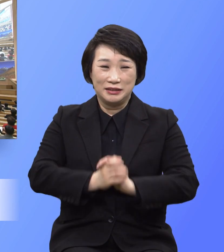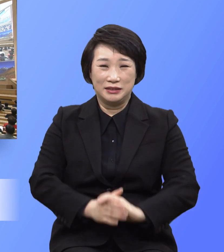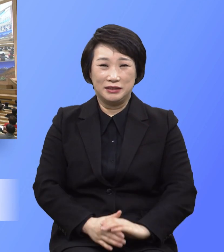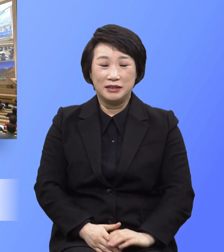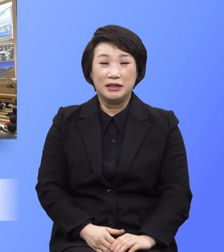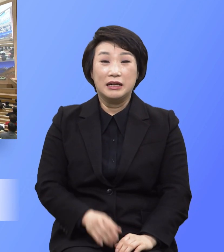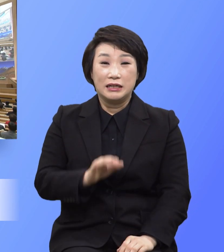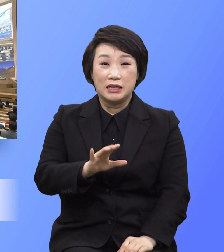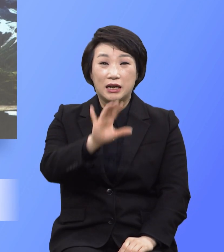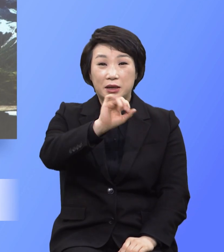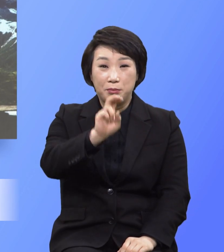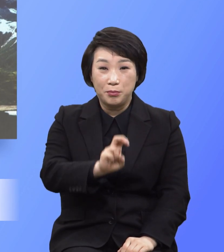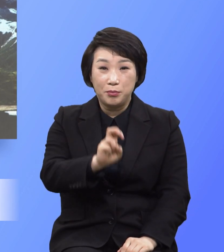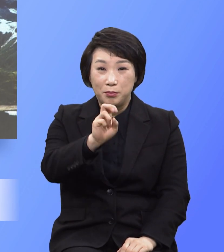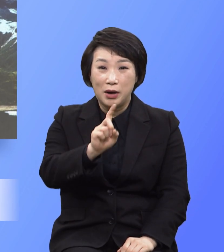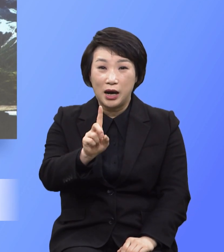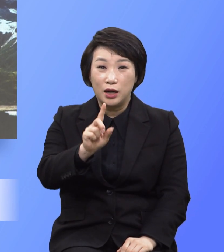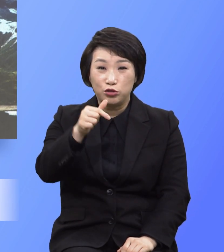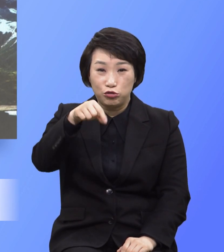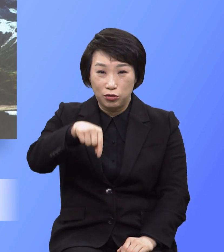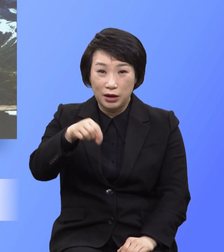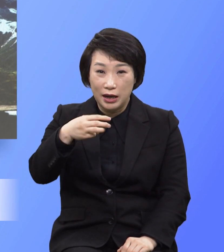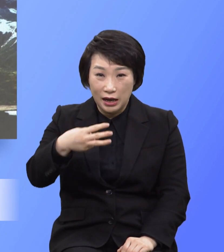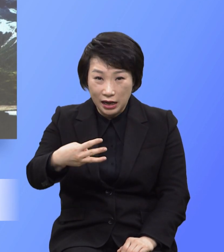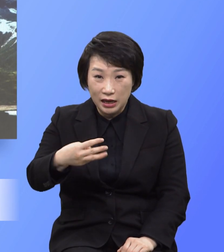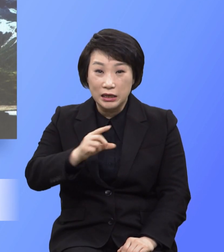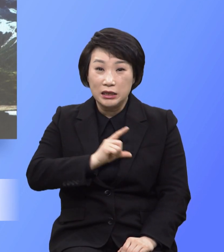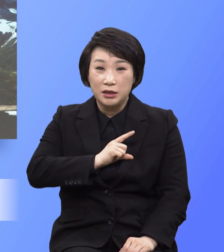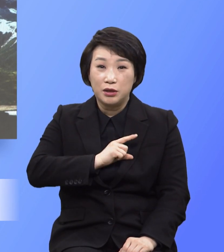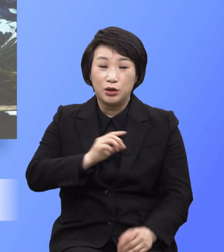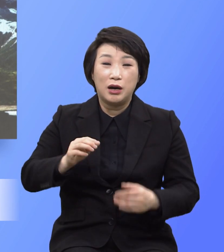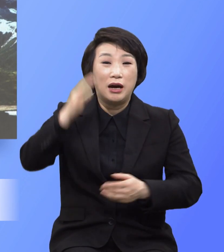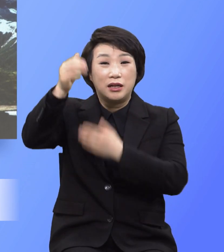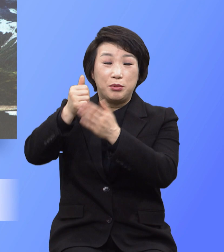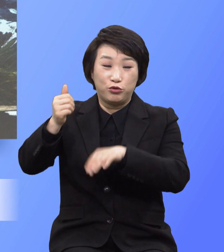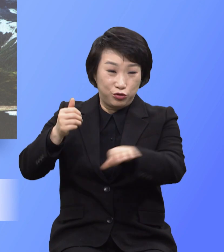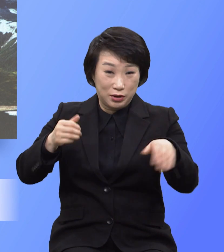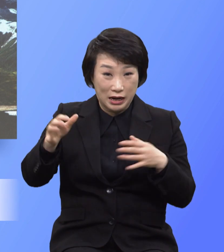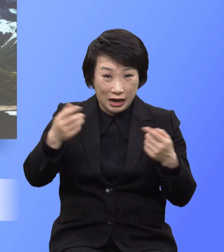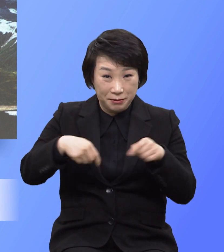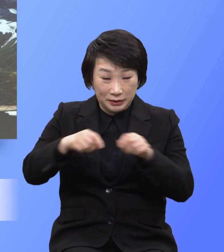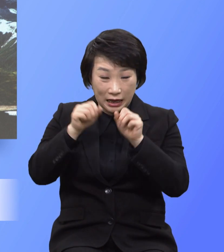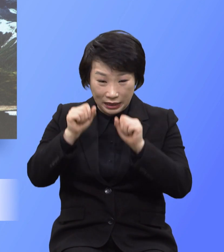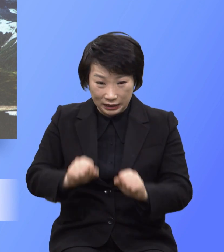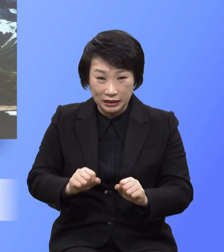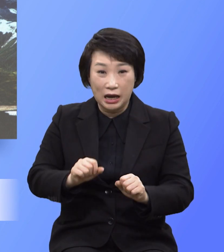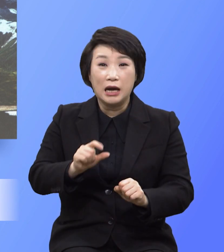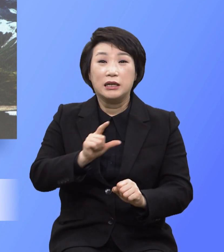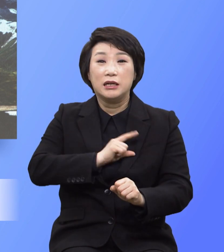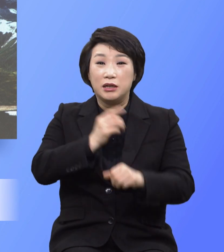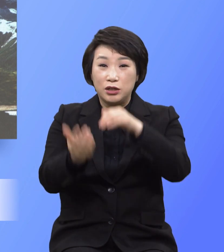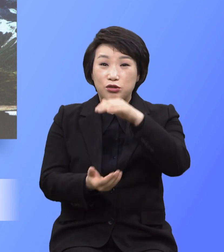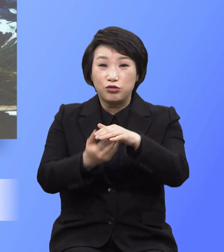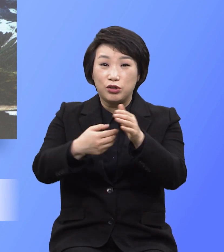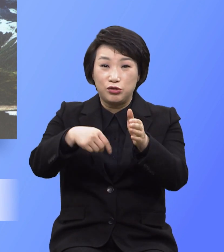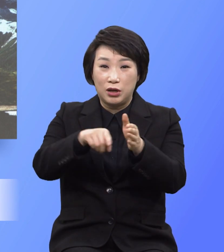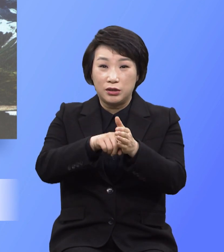임마누엘이라는 이름, 우리와 함께 하신다고는 이름을 이루어서 우리와 함께 하시기